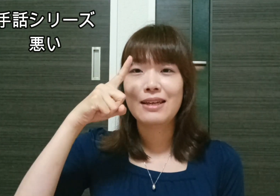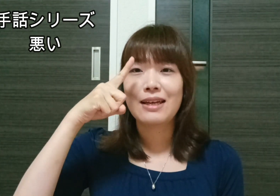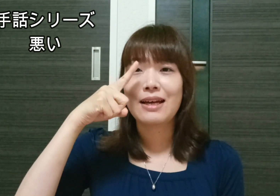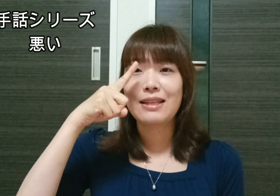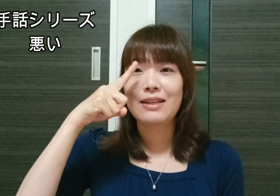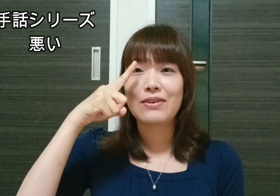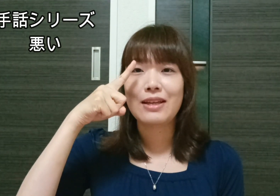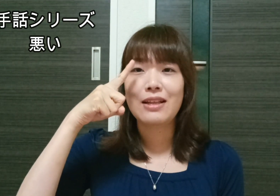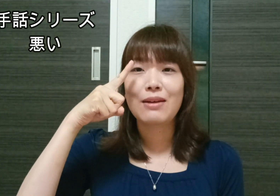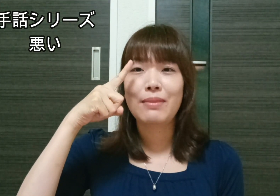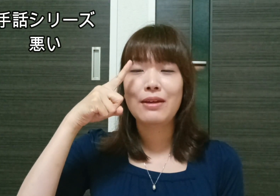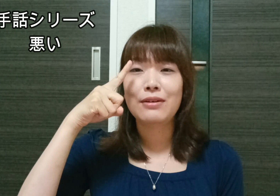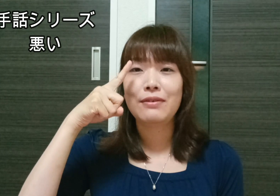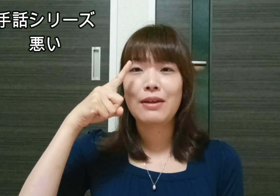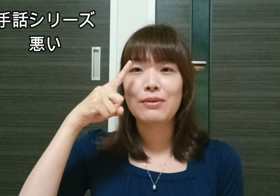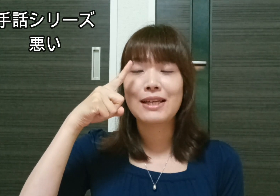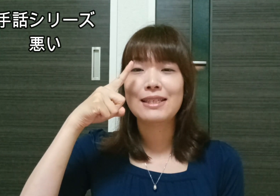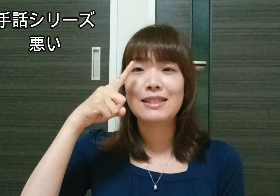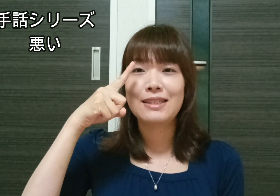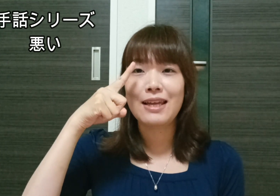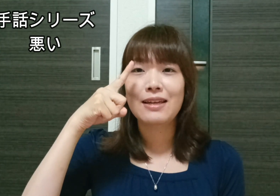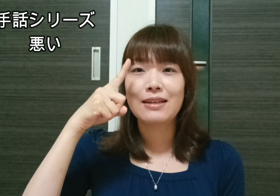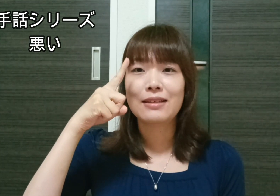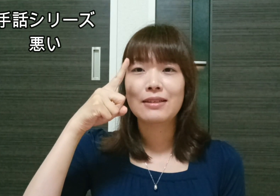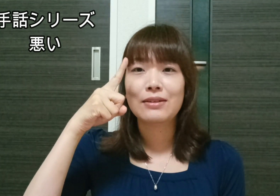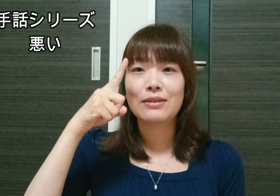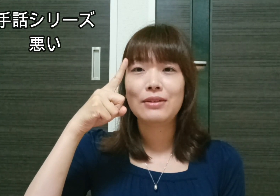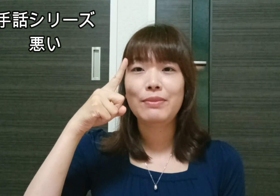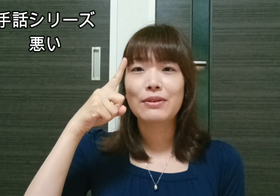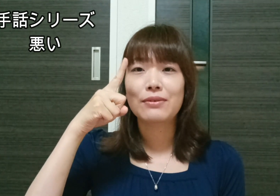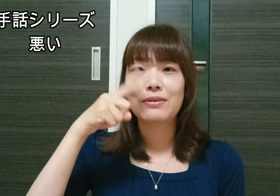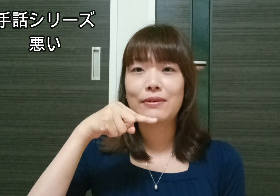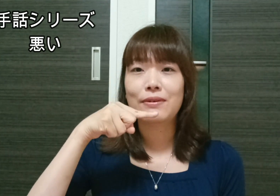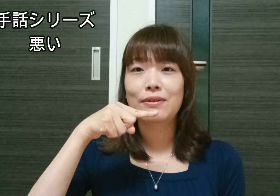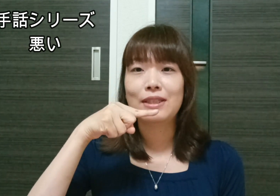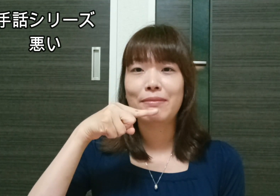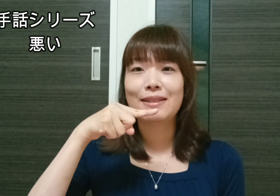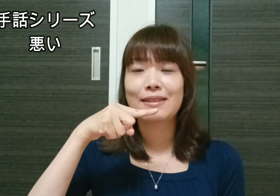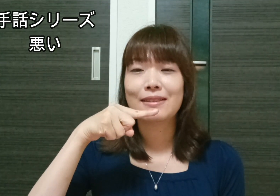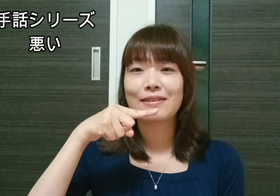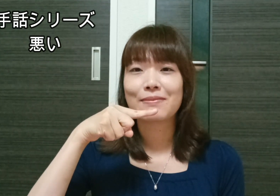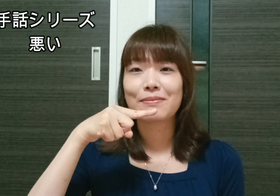花の斜め上を刺して指を下ろします